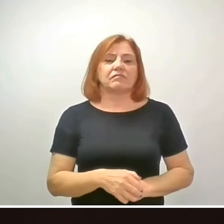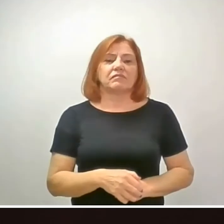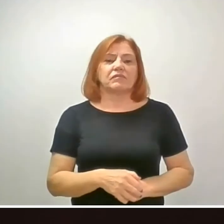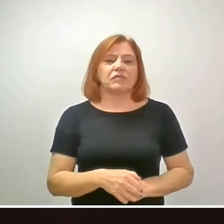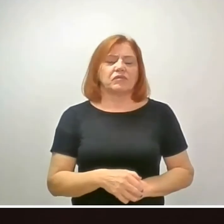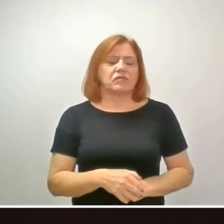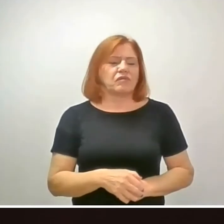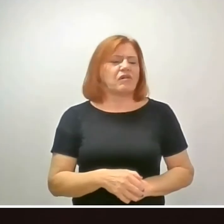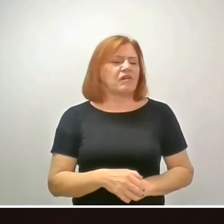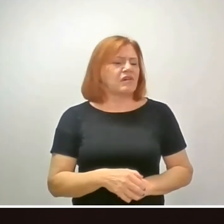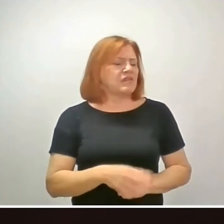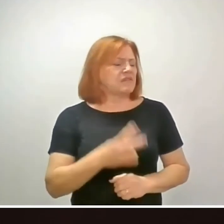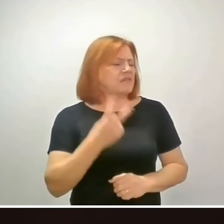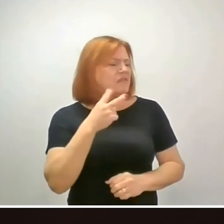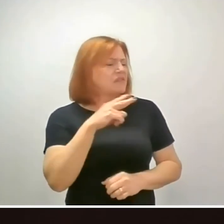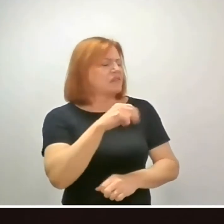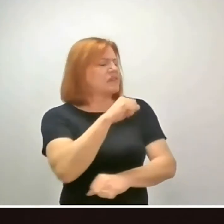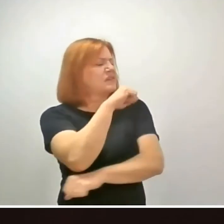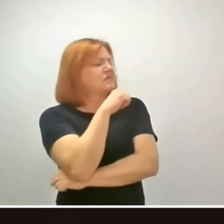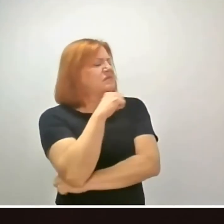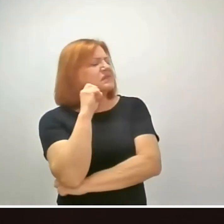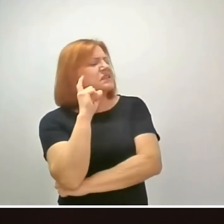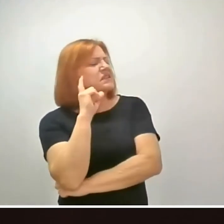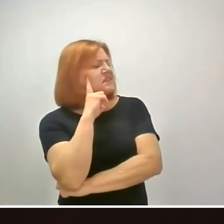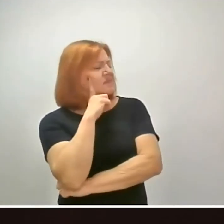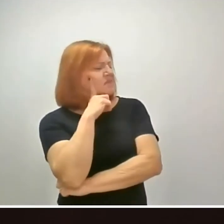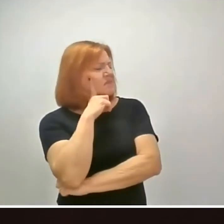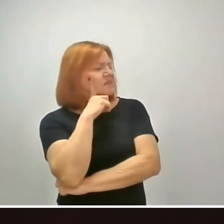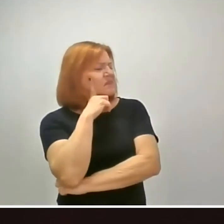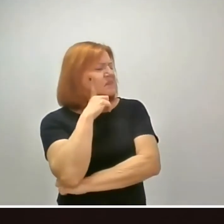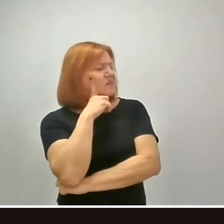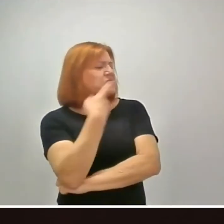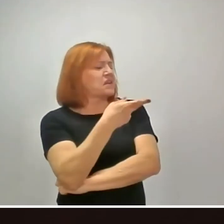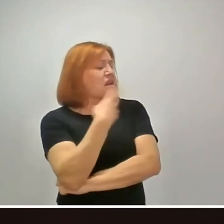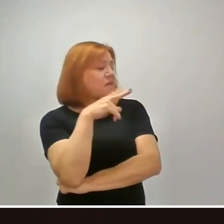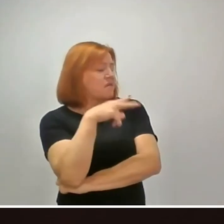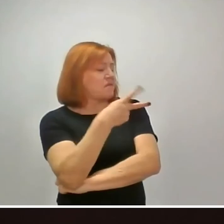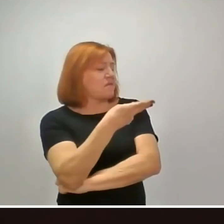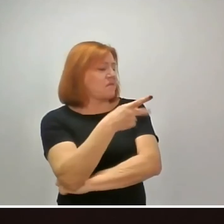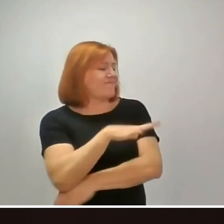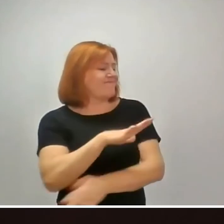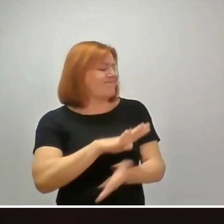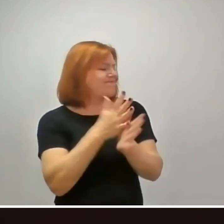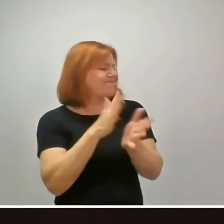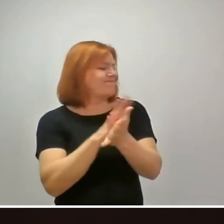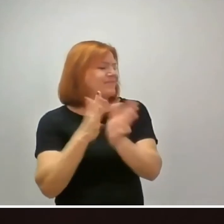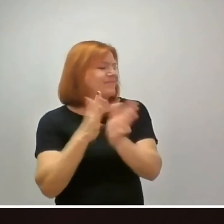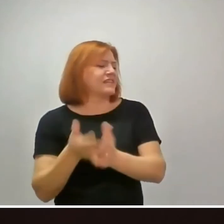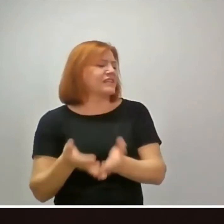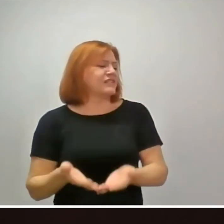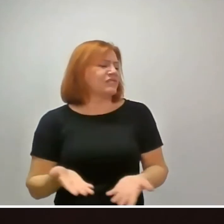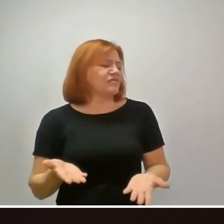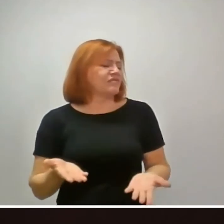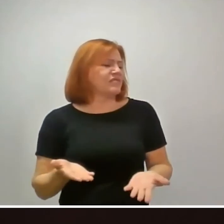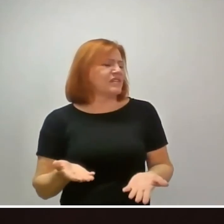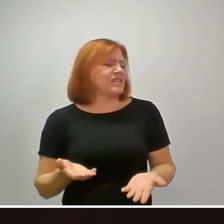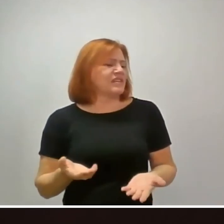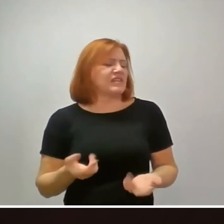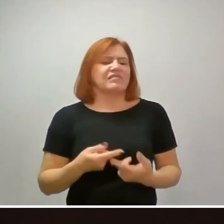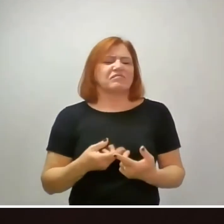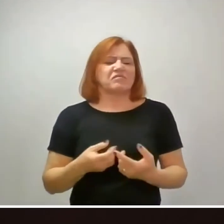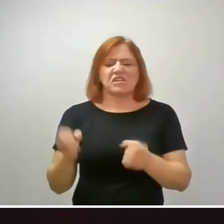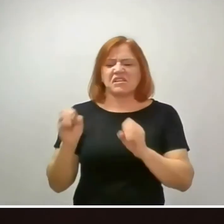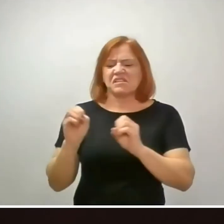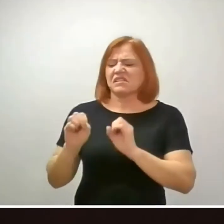esperando o quê? Esperando que venha, cada um seja degradado, cada um seja deteriorado com essas ideologias malignas, vamos botar eles na